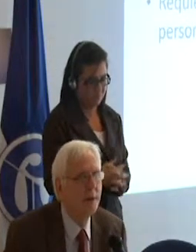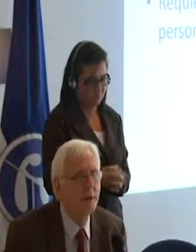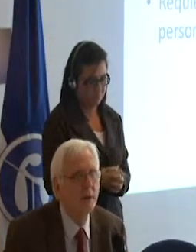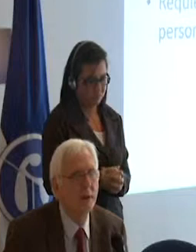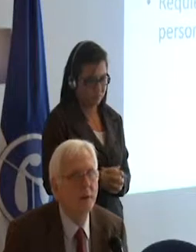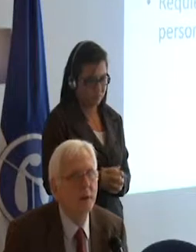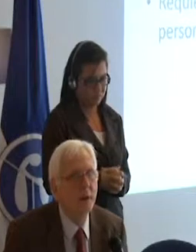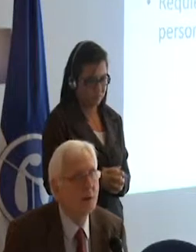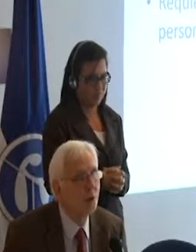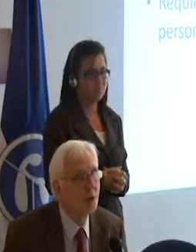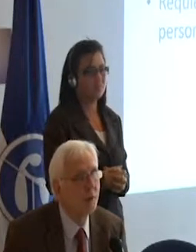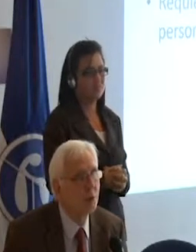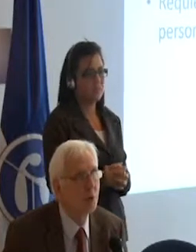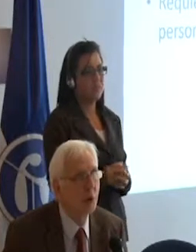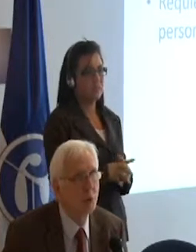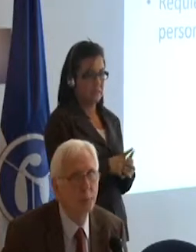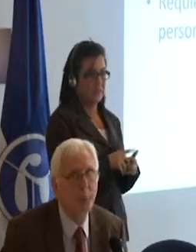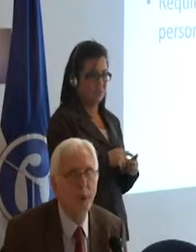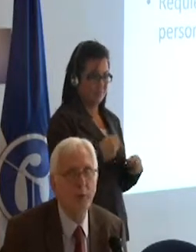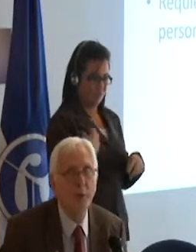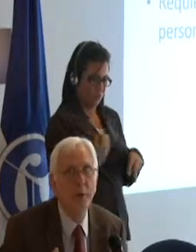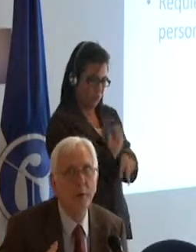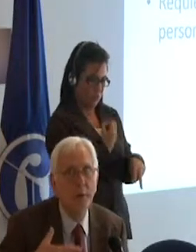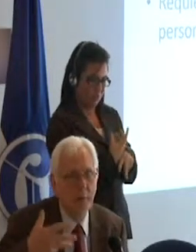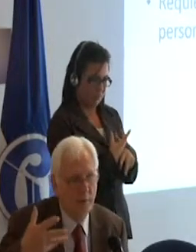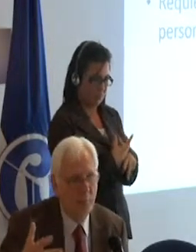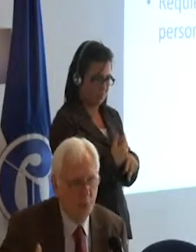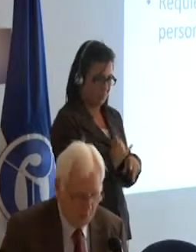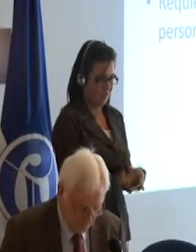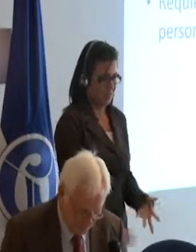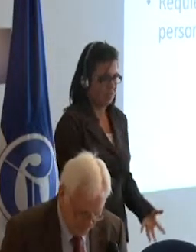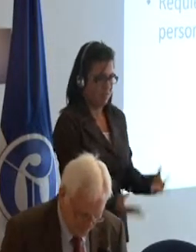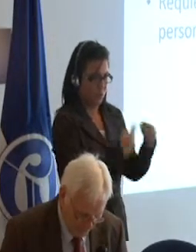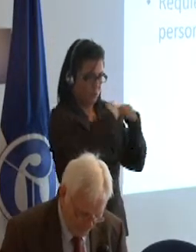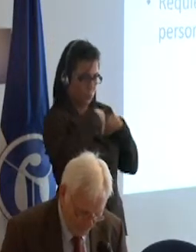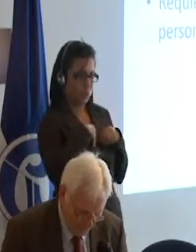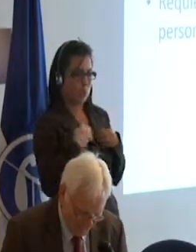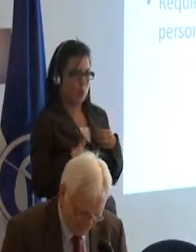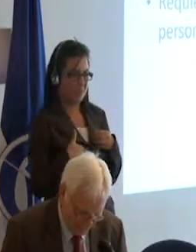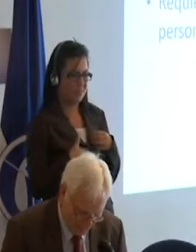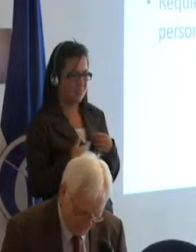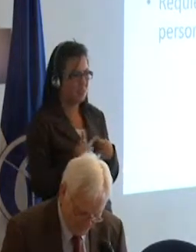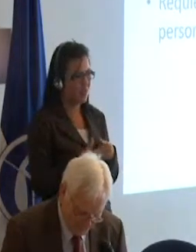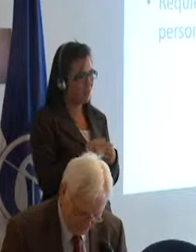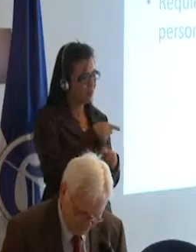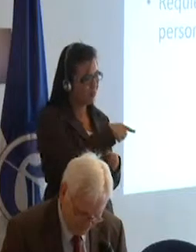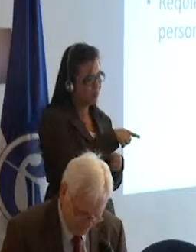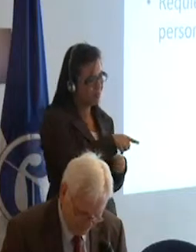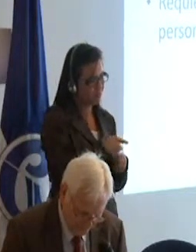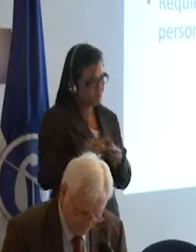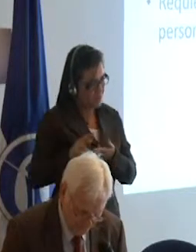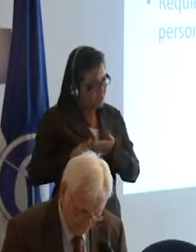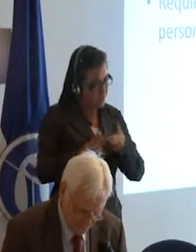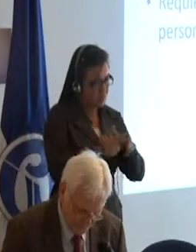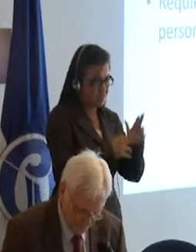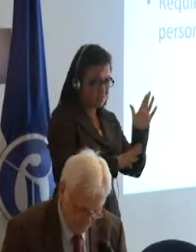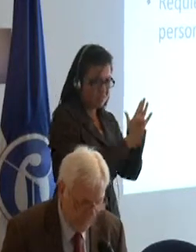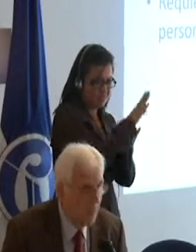bueno, hay satisfacción, pero se pregunta a esta docente si esto va a traducirse en un desarrollo profesional o si va